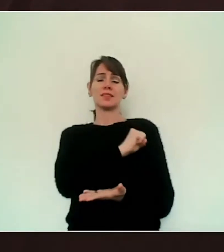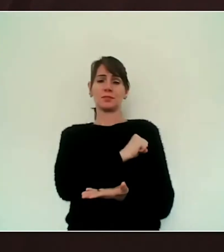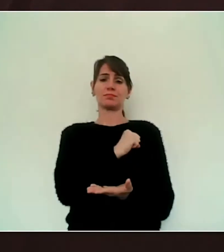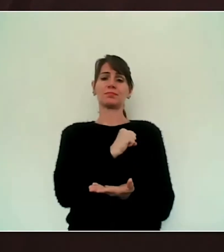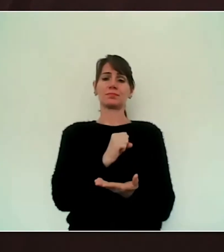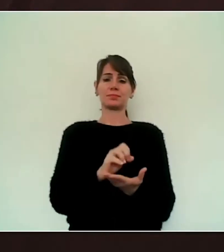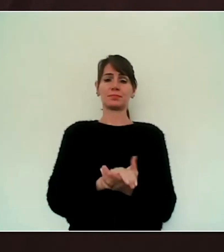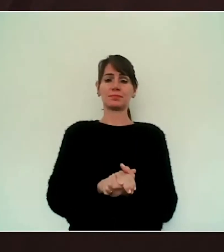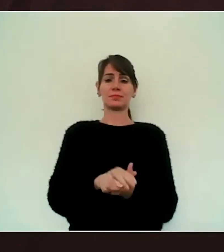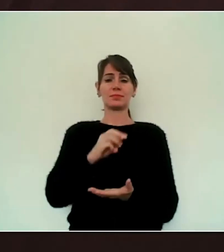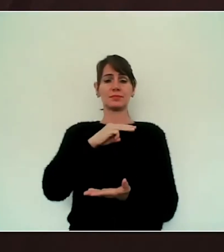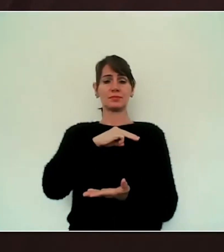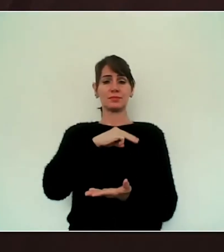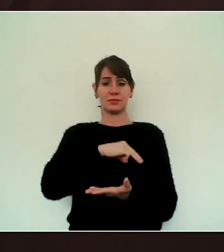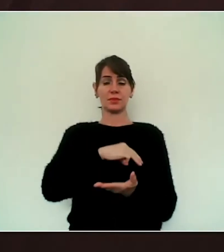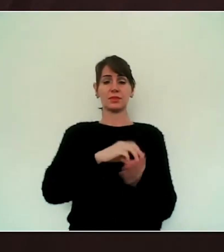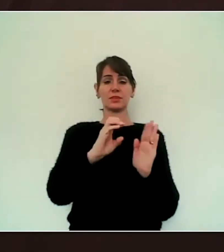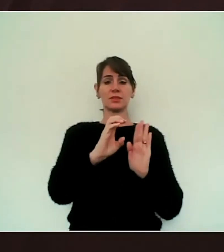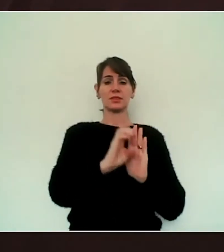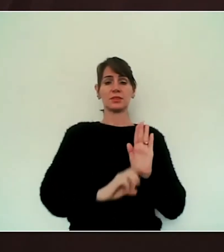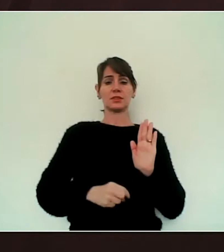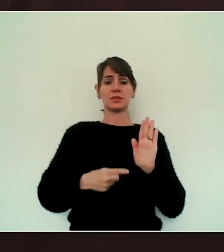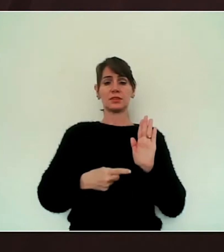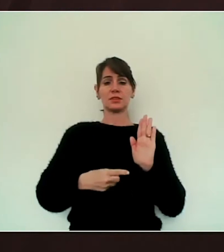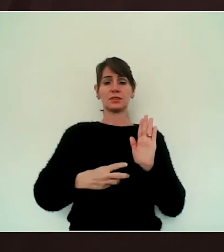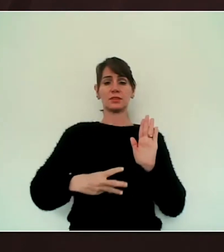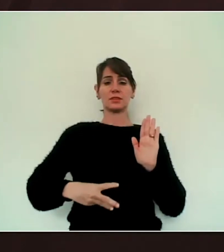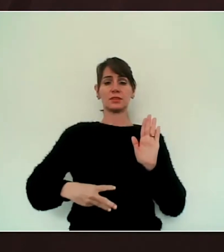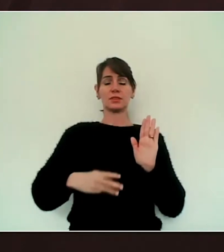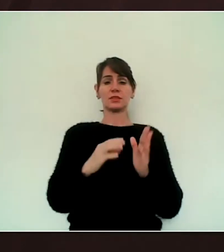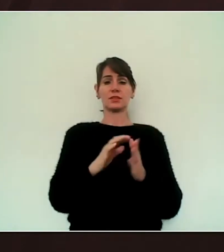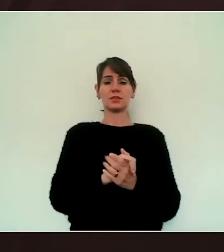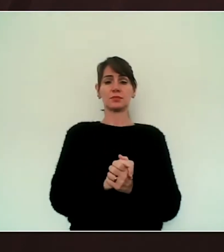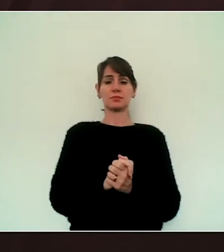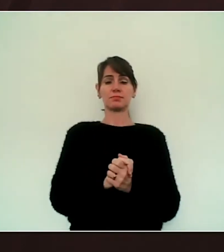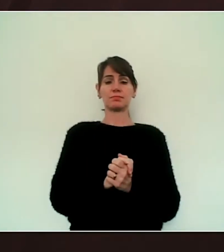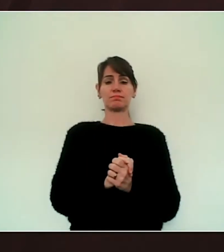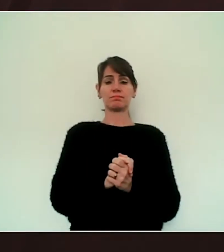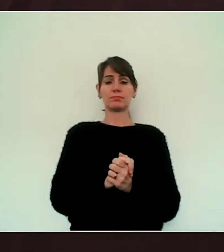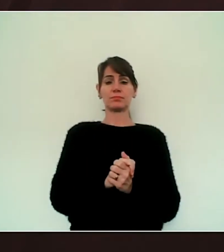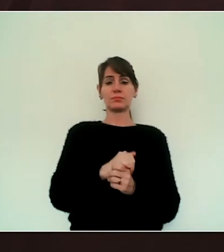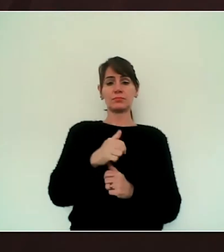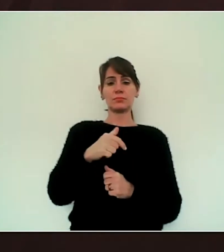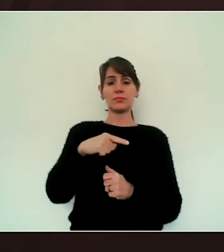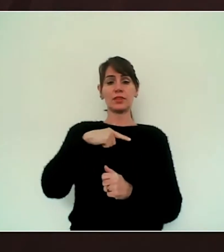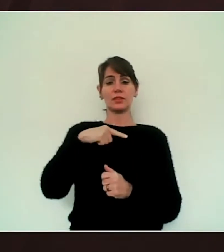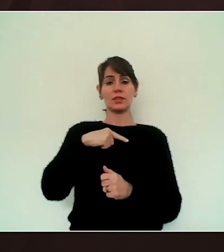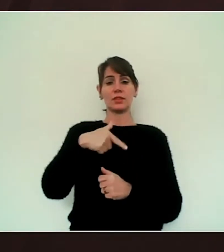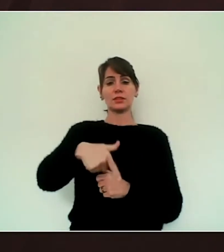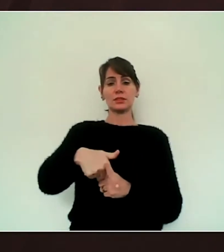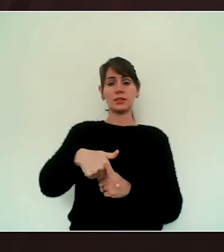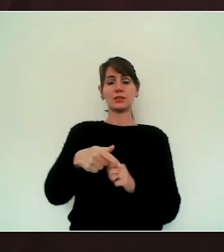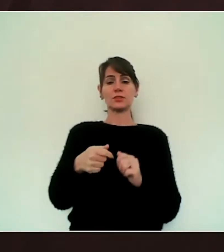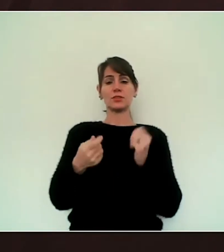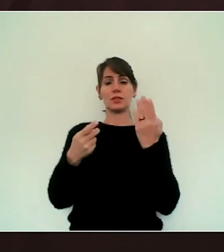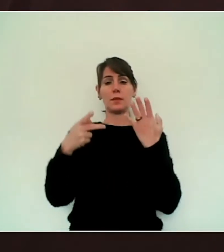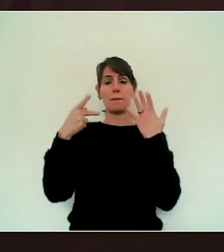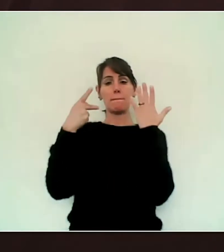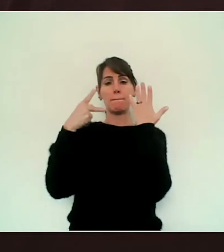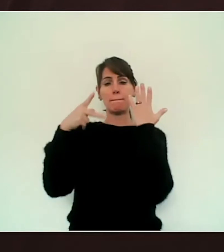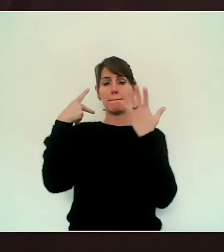13. Mateus 13 tem 7 parábolas. O meu Dong